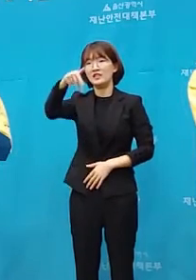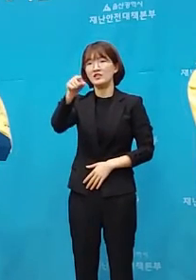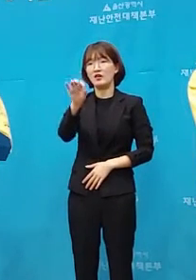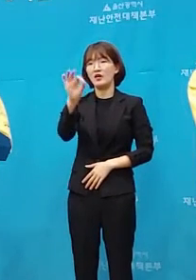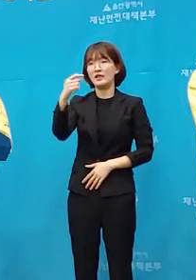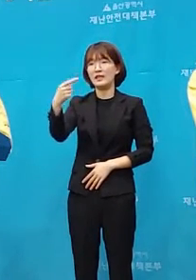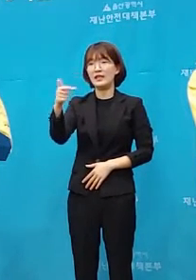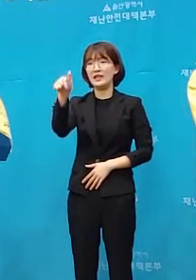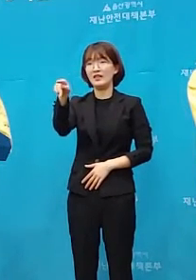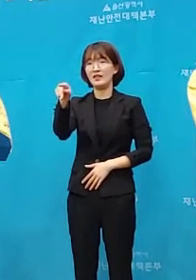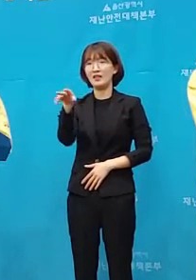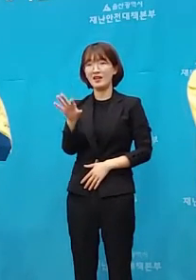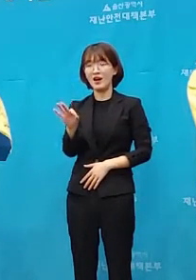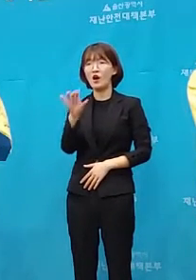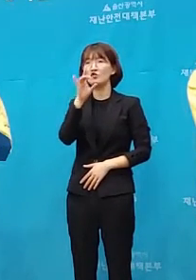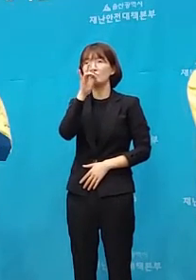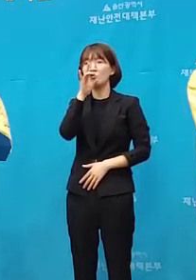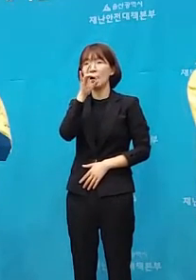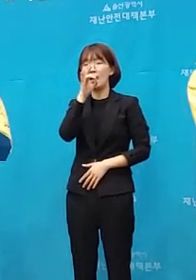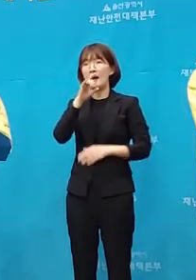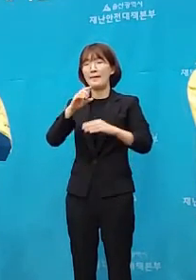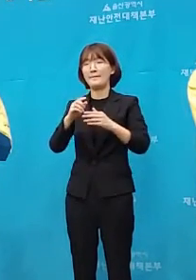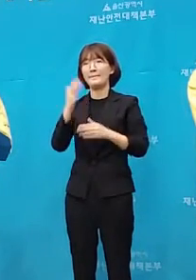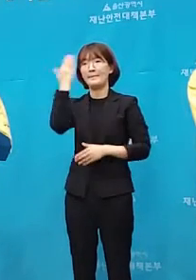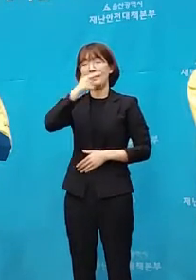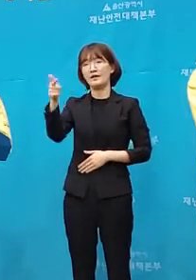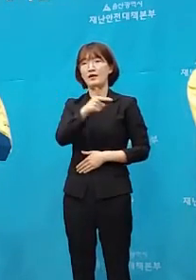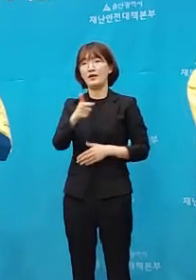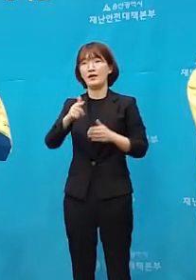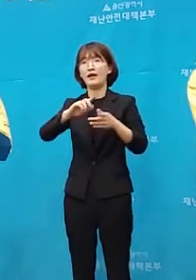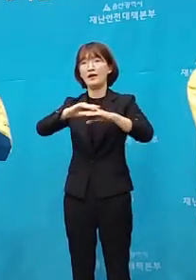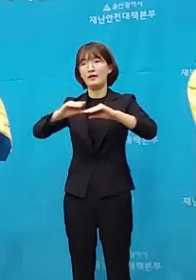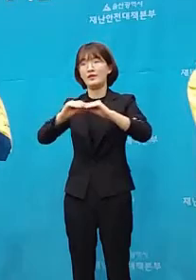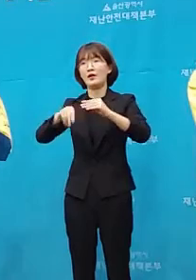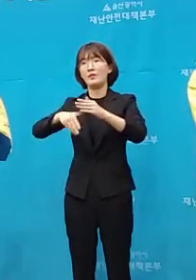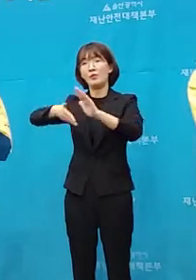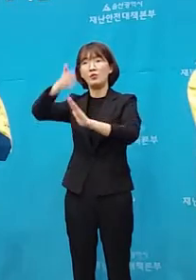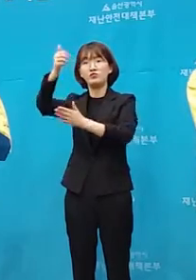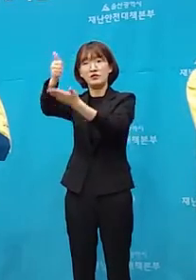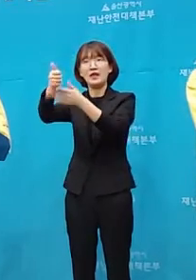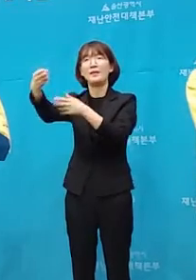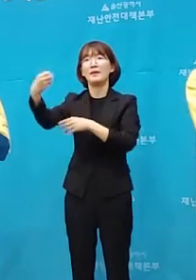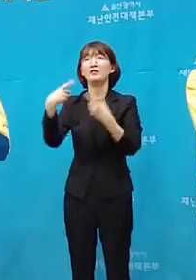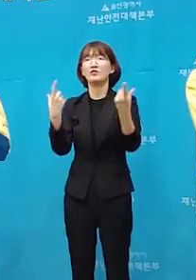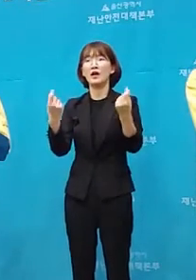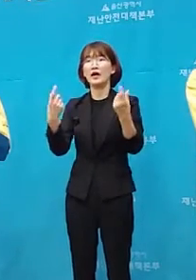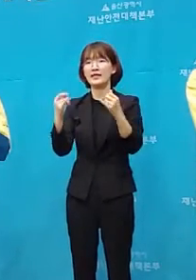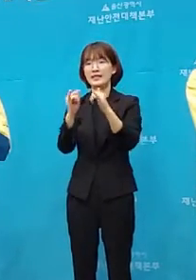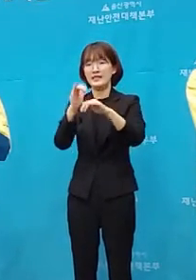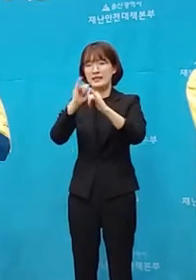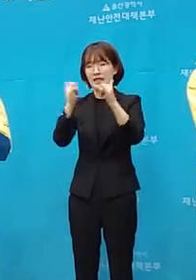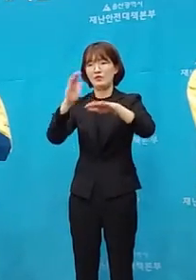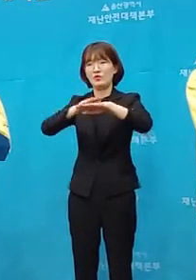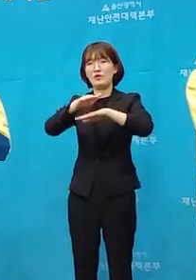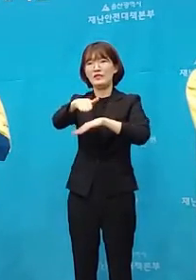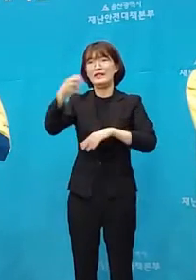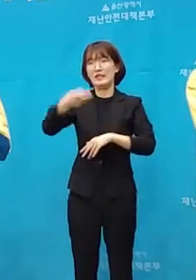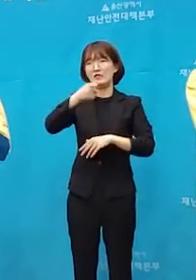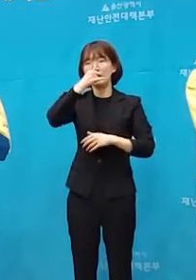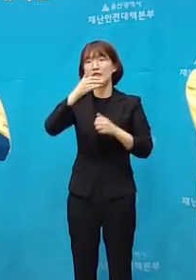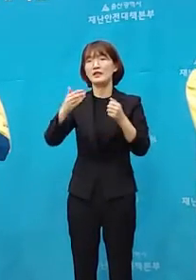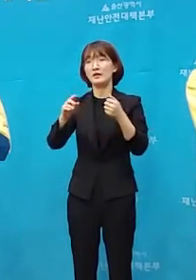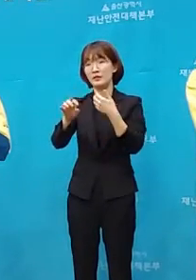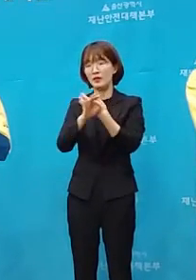중앙방역대책본부장도 실내에서 사람들이 어디 손이 자주 많이 가는 접촉 표면을 자주